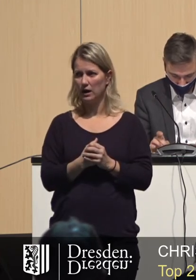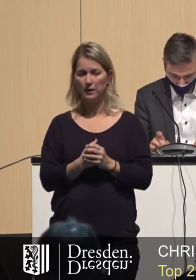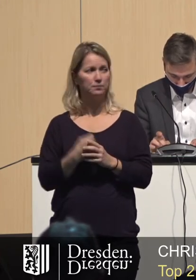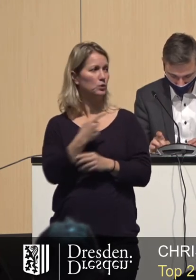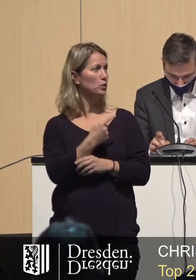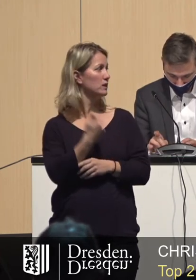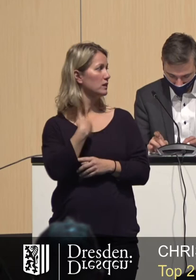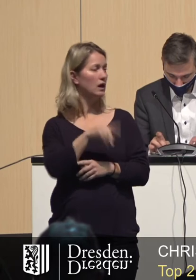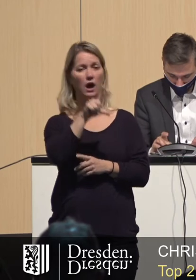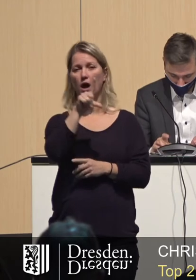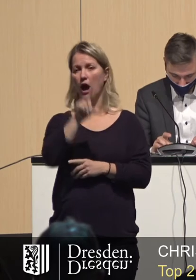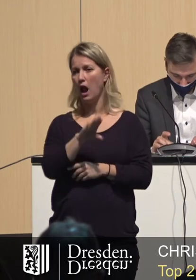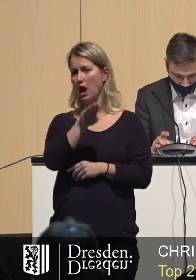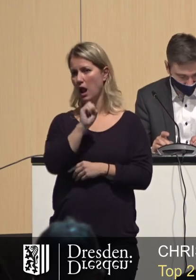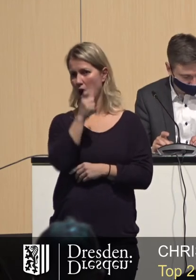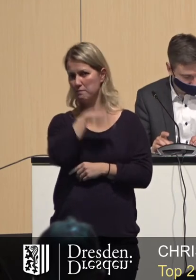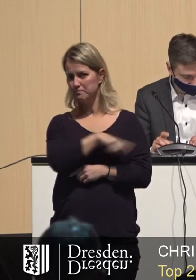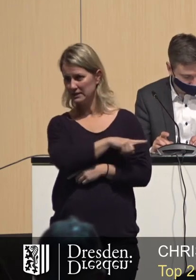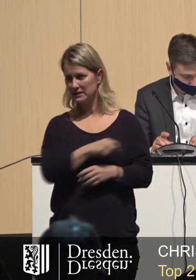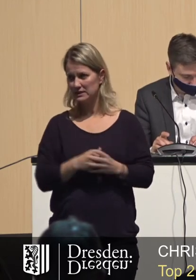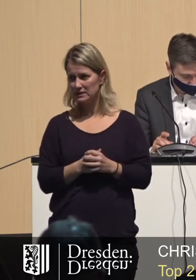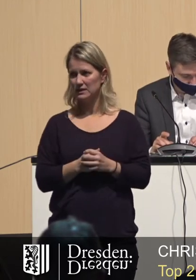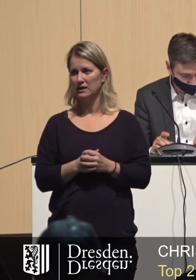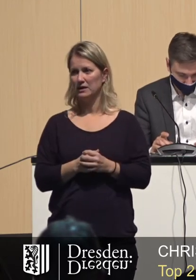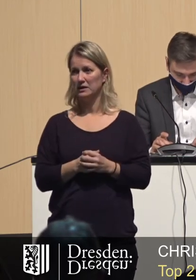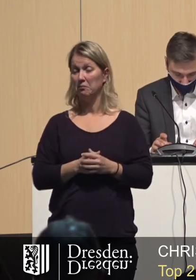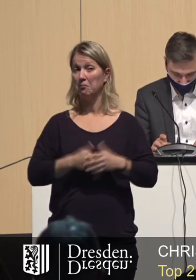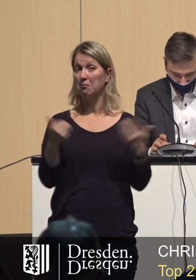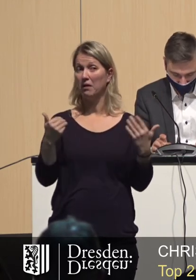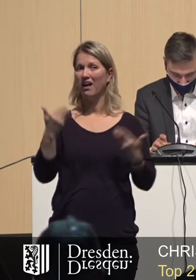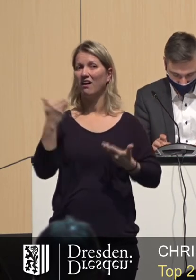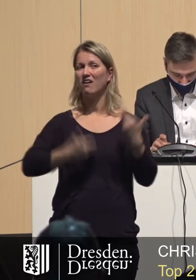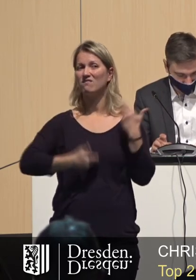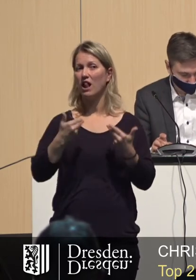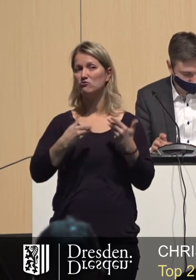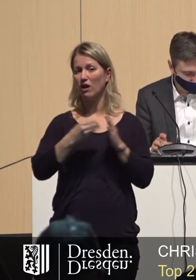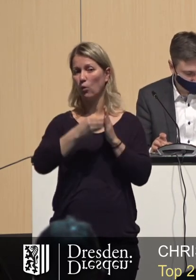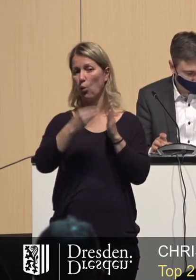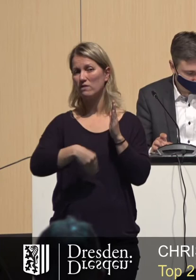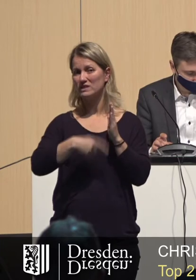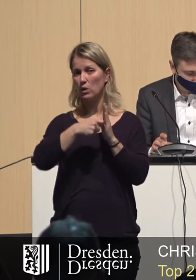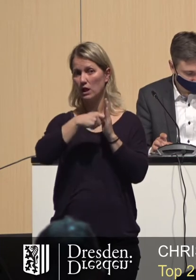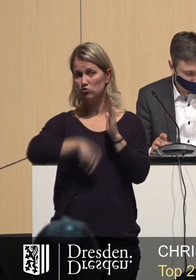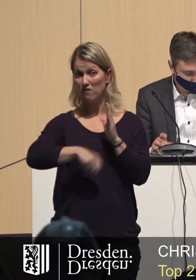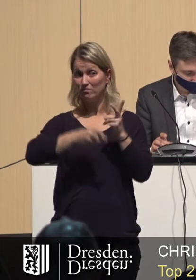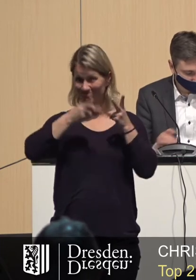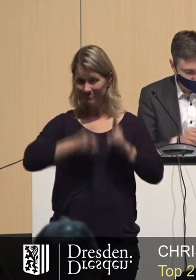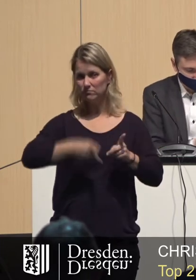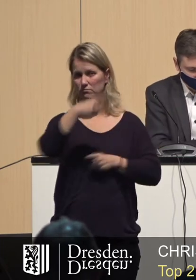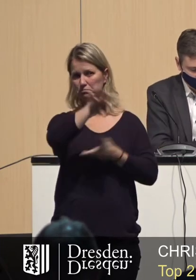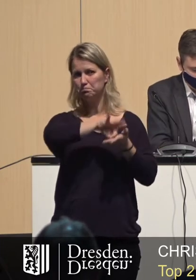Peter Lames, welche Konventionalstrafen müssten denn dann bezahlt werden?